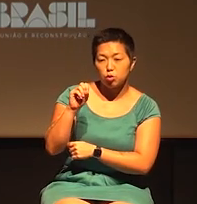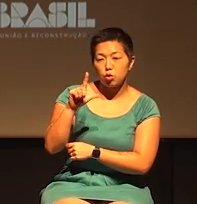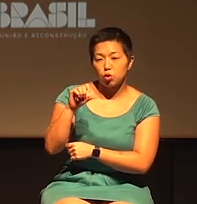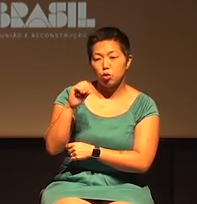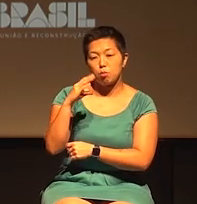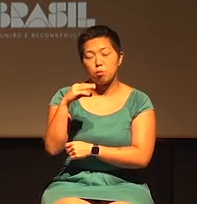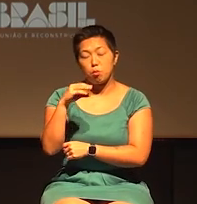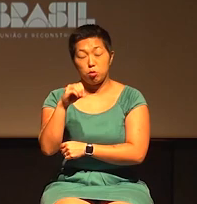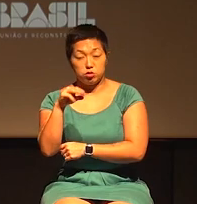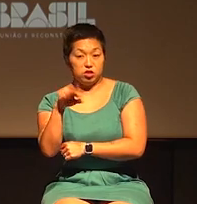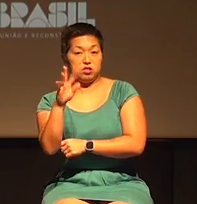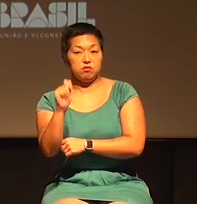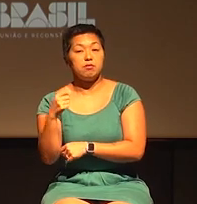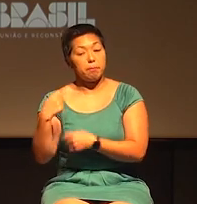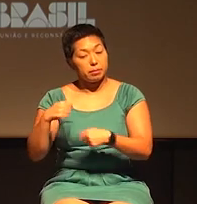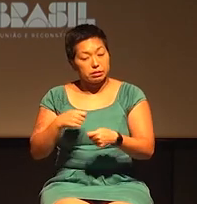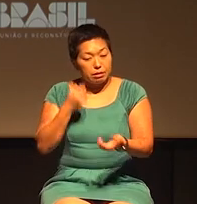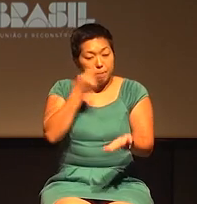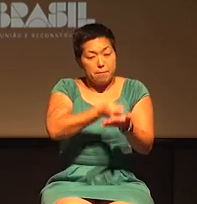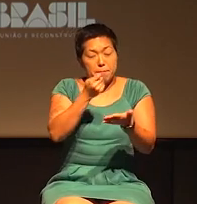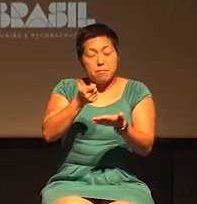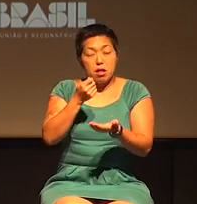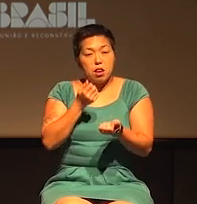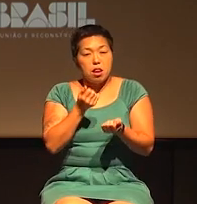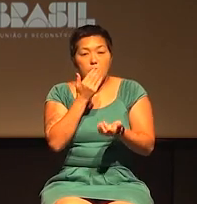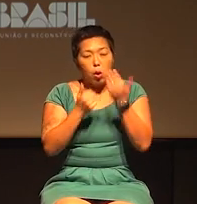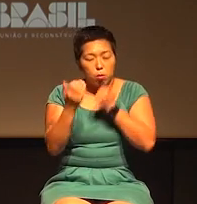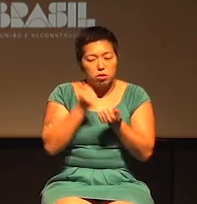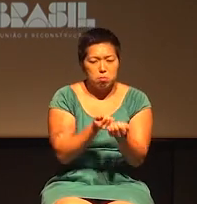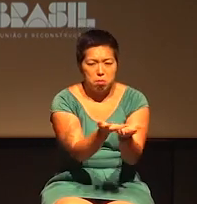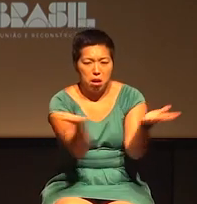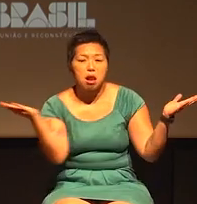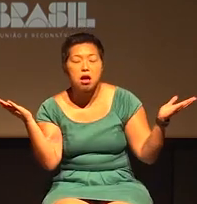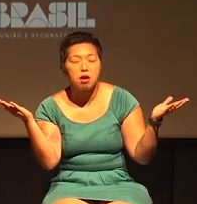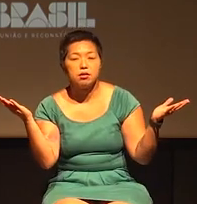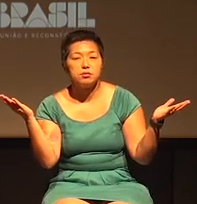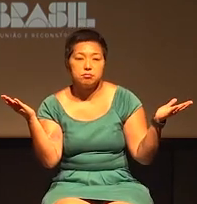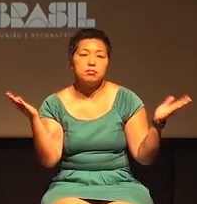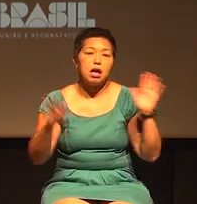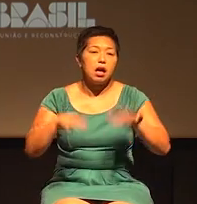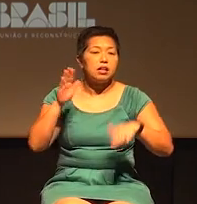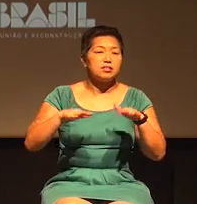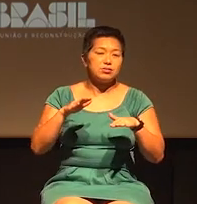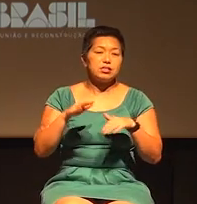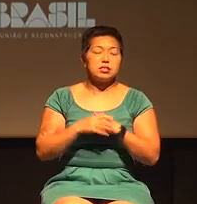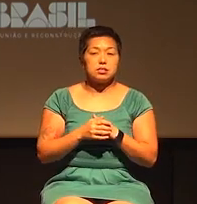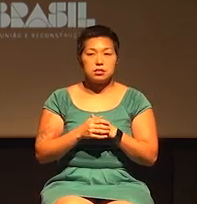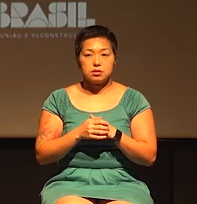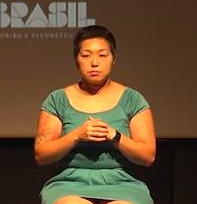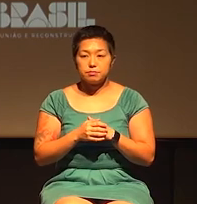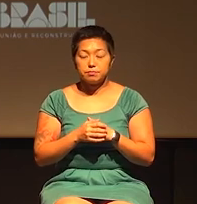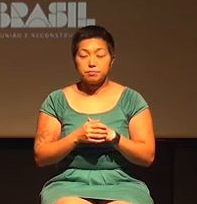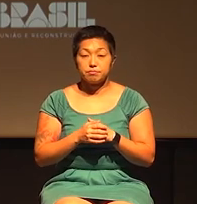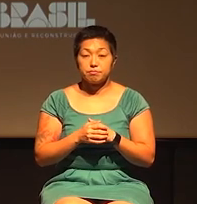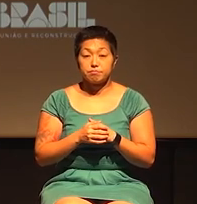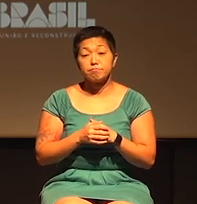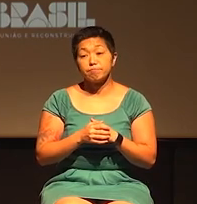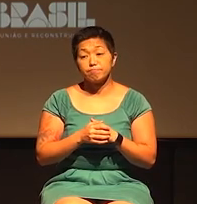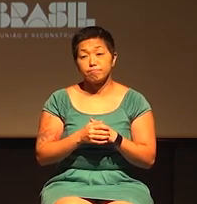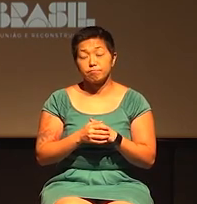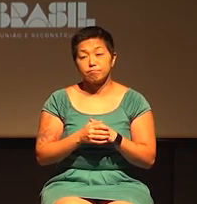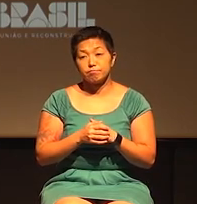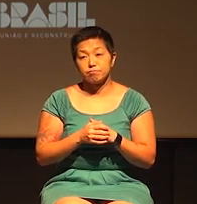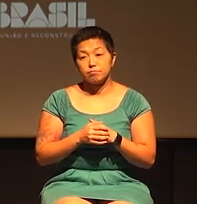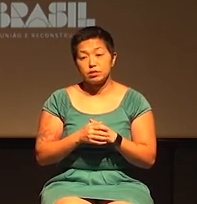demanda de alimentar pessoas muito imediatamente e você é isso às vezes eh eh mas não é a